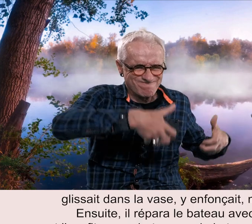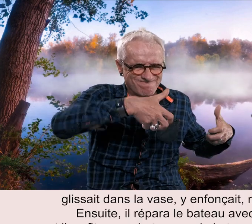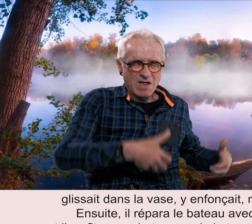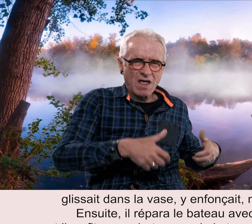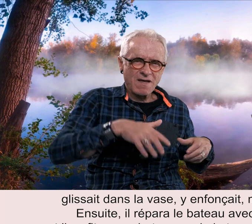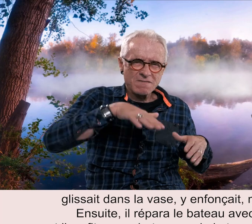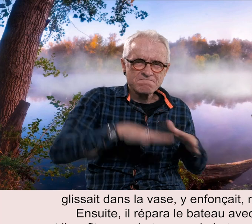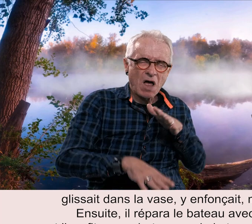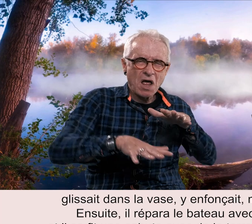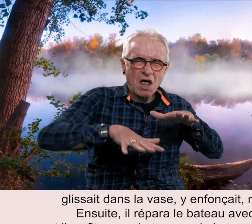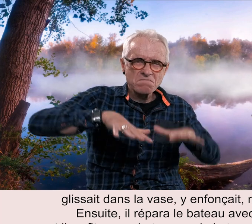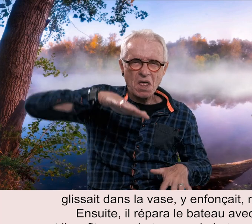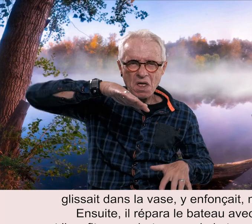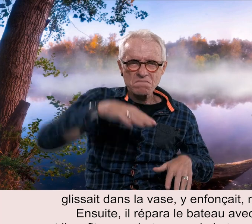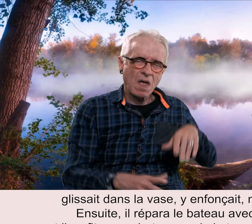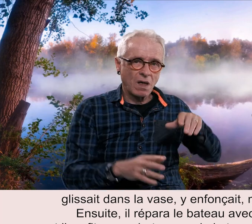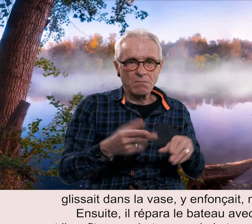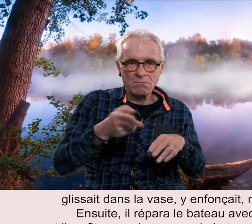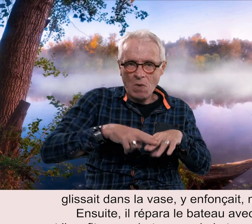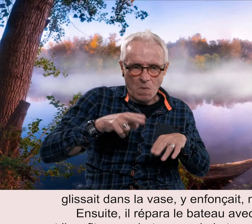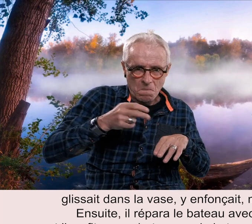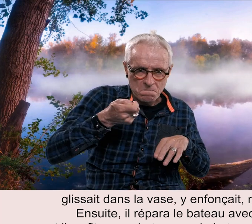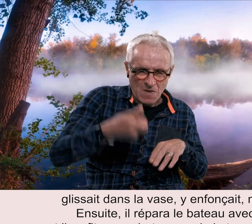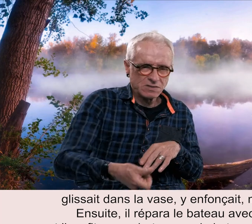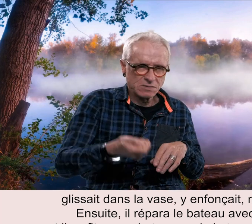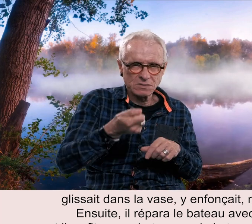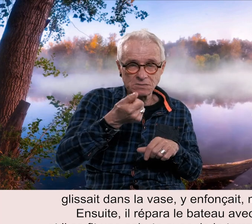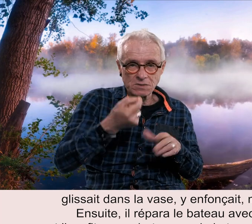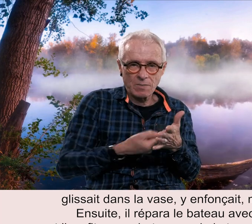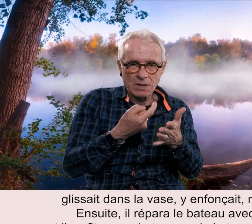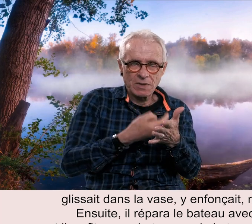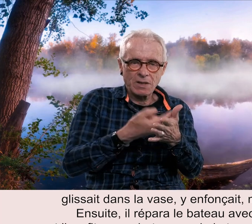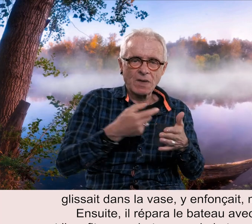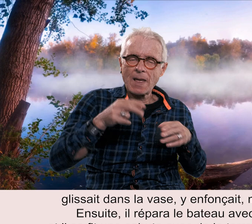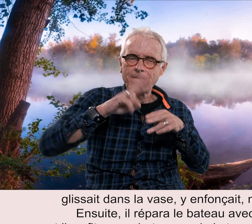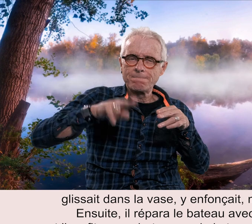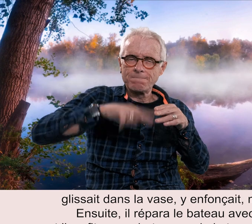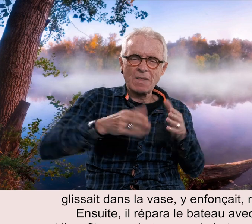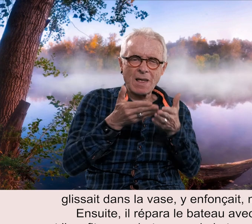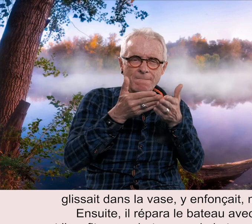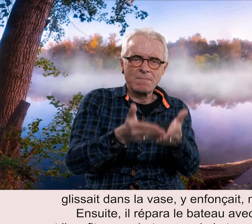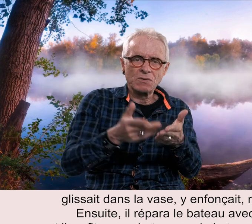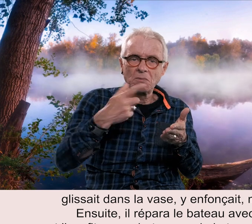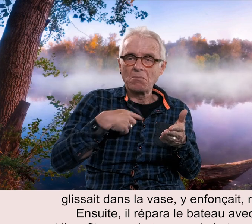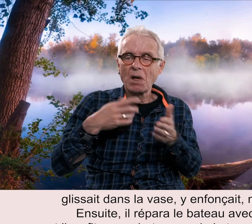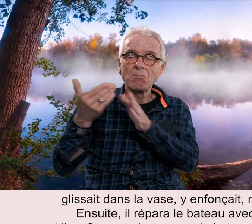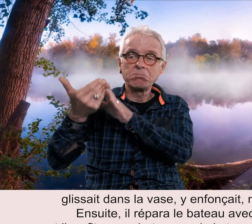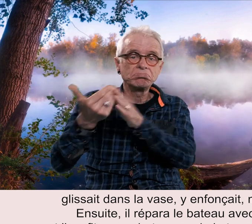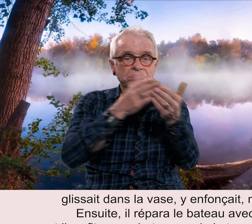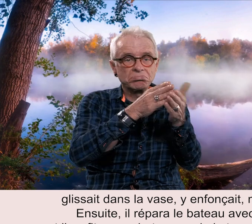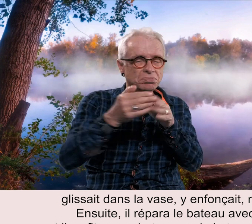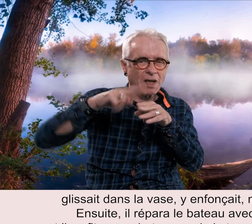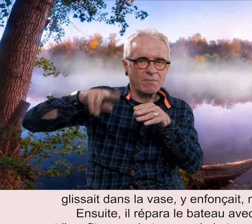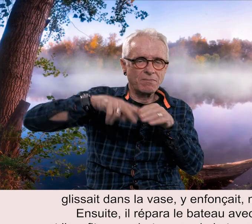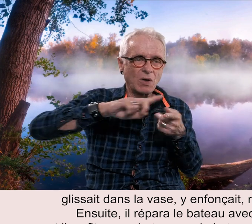vase, y enfonçait, manqua périr plusieurs fois. Ensuite, il répara le bateau avec des épaves de navire et il se fit